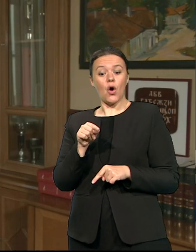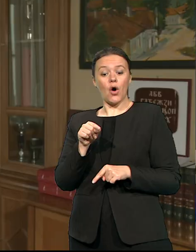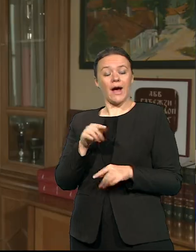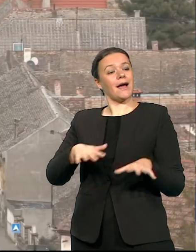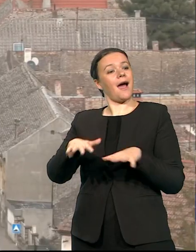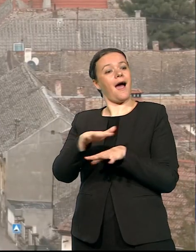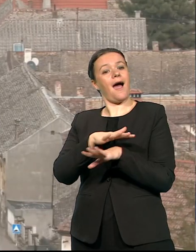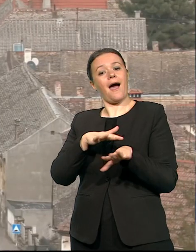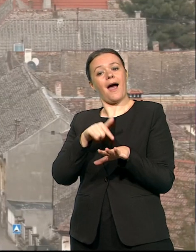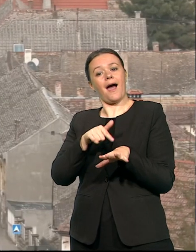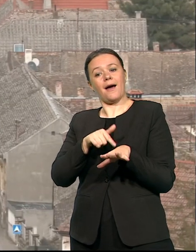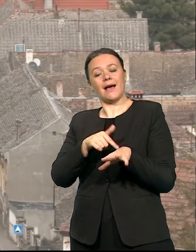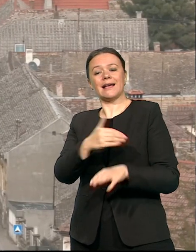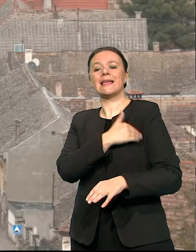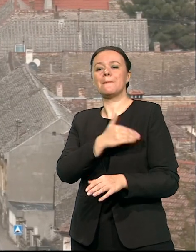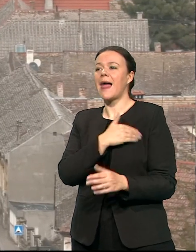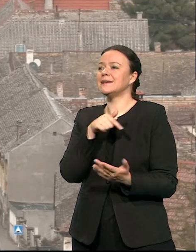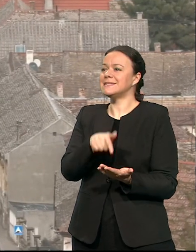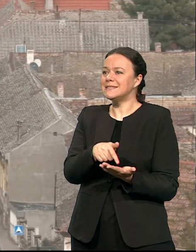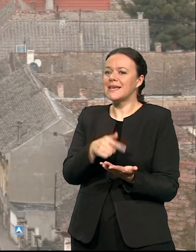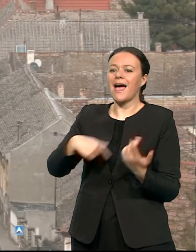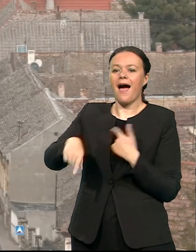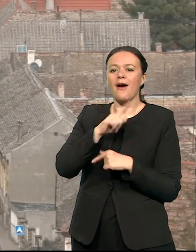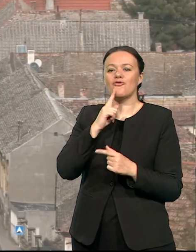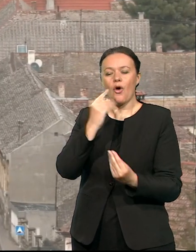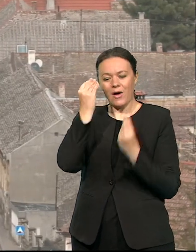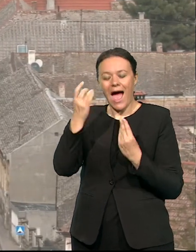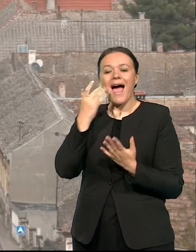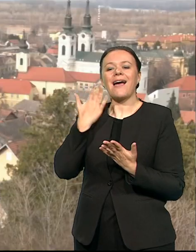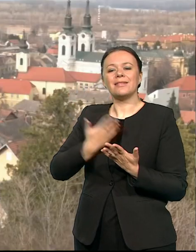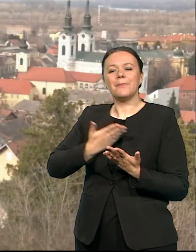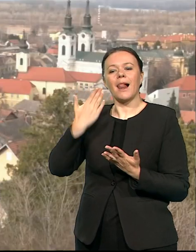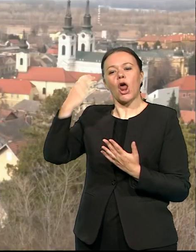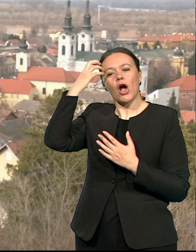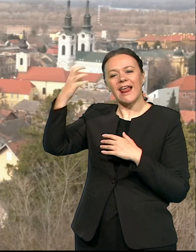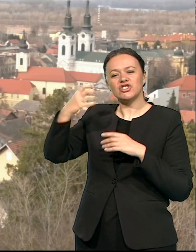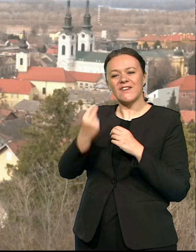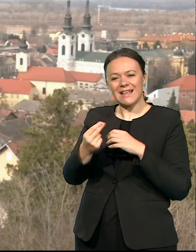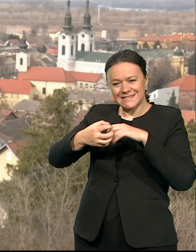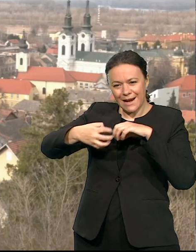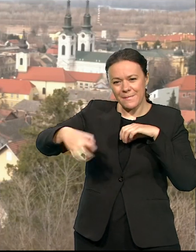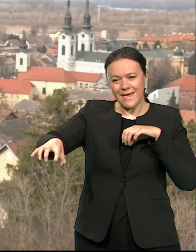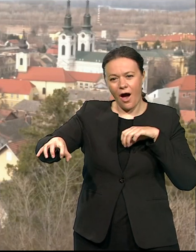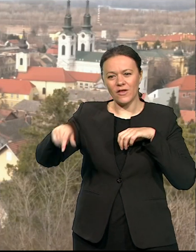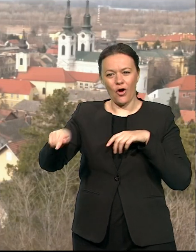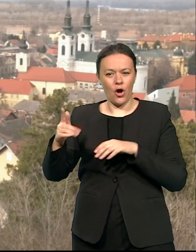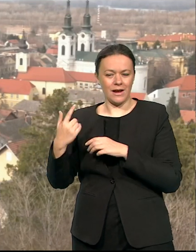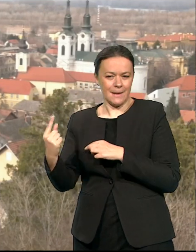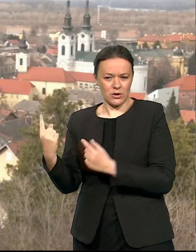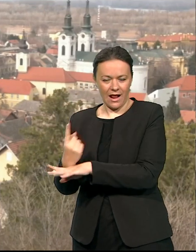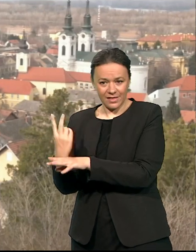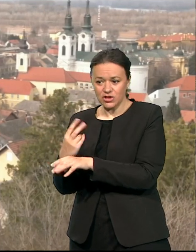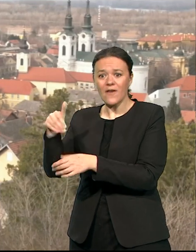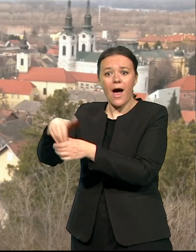ljudi kad je se Srbija kneževina osamostaljivala, kad je postajala samostalna država, takođe im